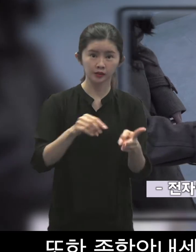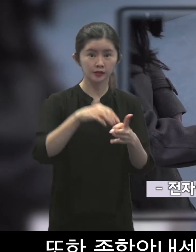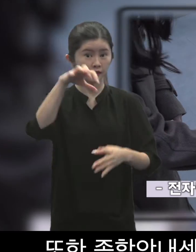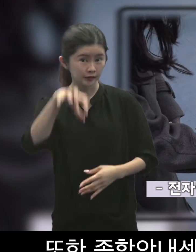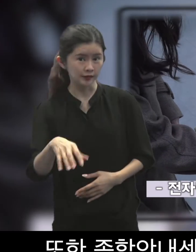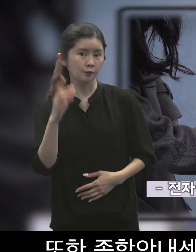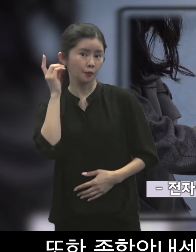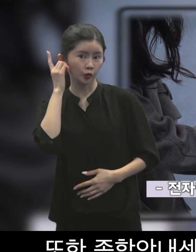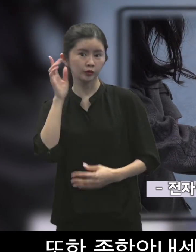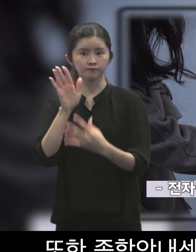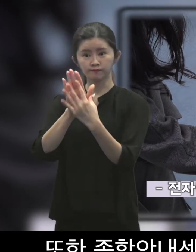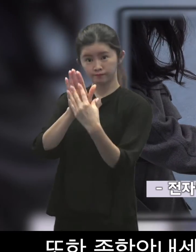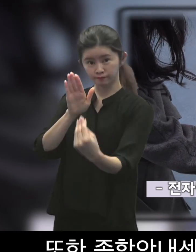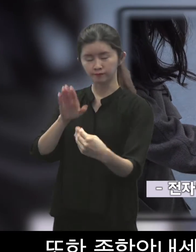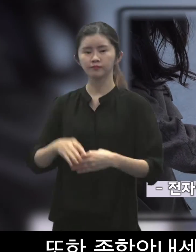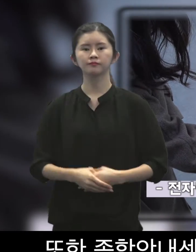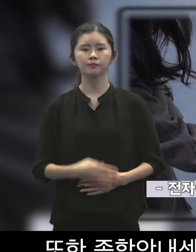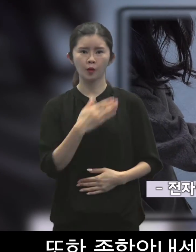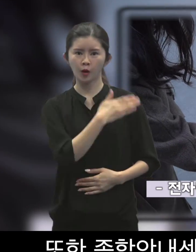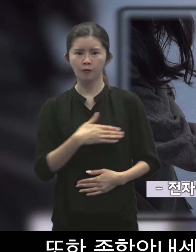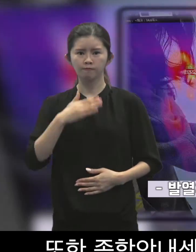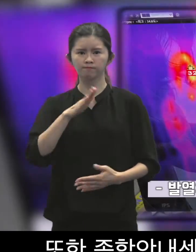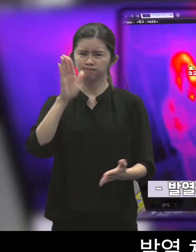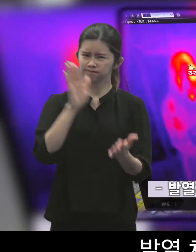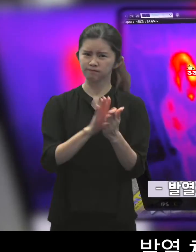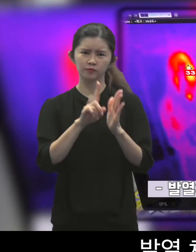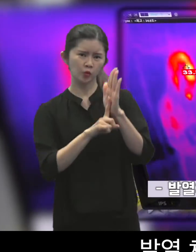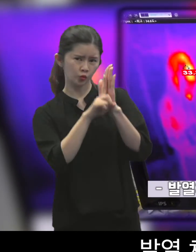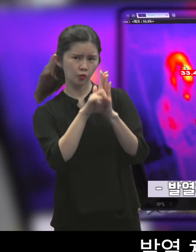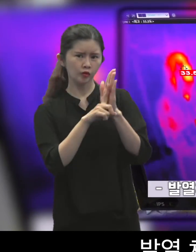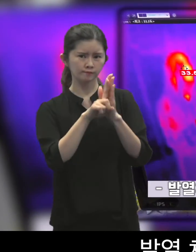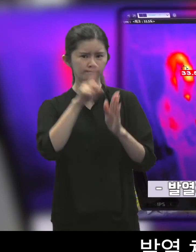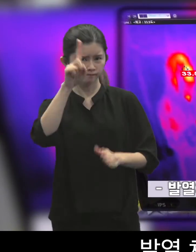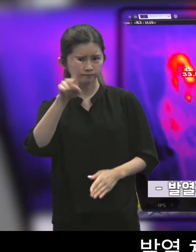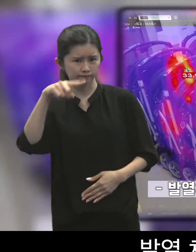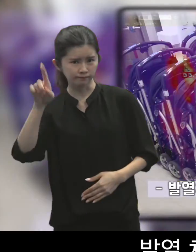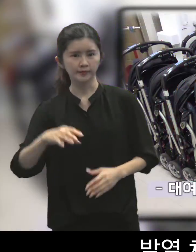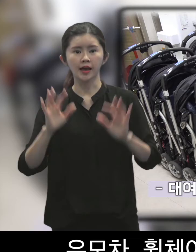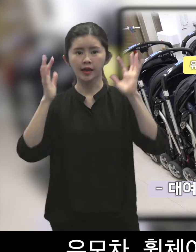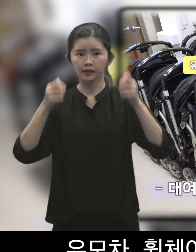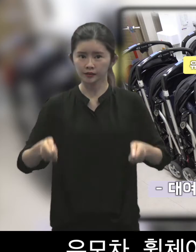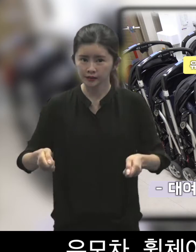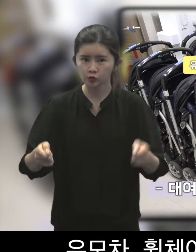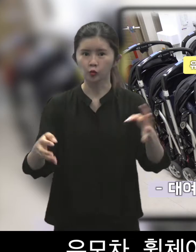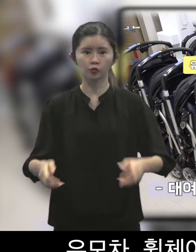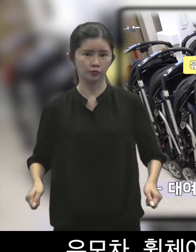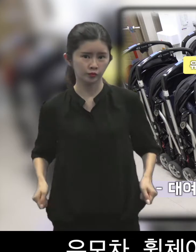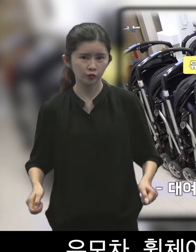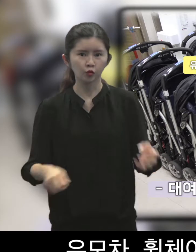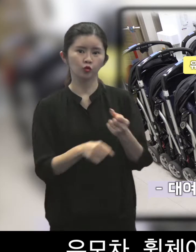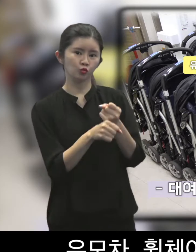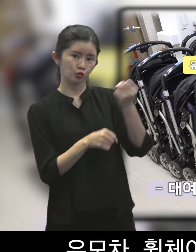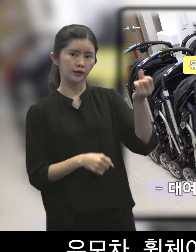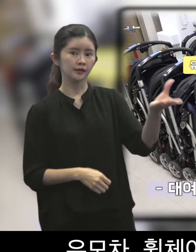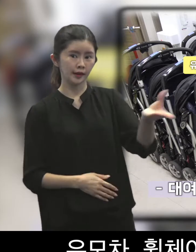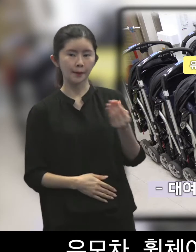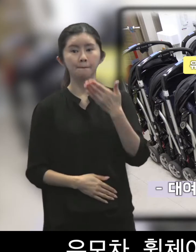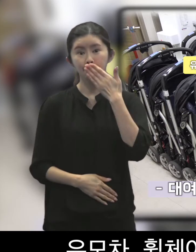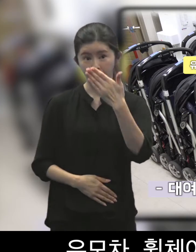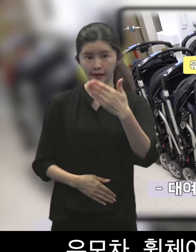종합안내센터에서는 전자방명록 작성과 발열 체크를 하고 있으며, 유모차, 휠체어,